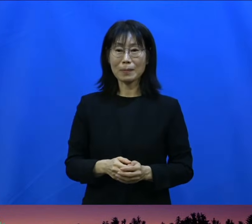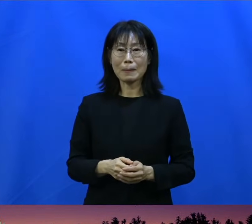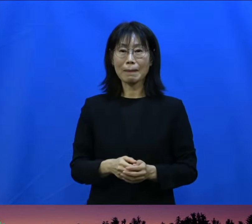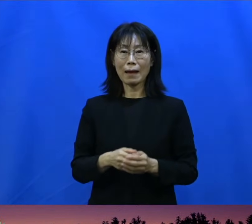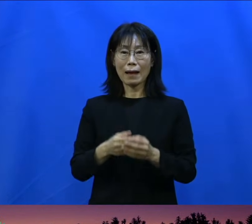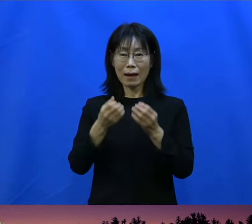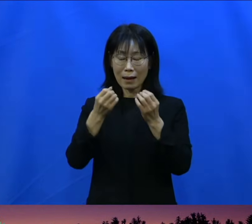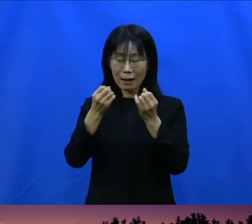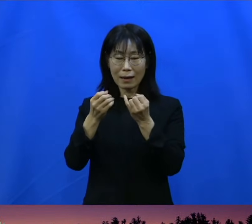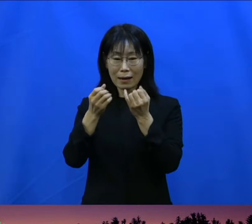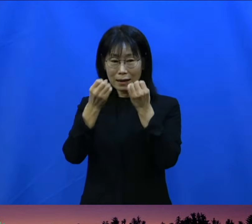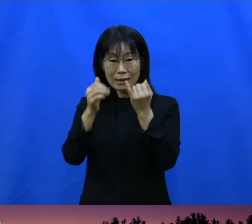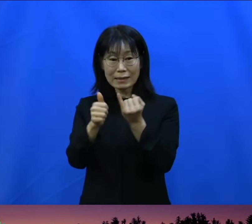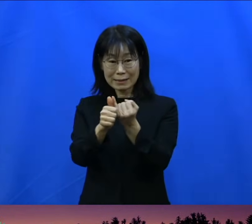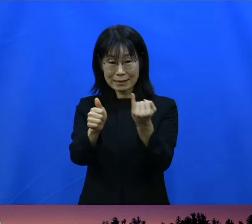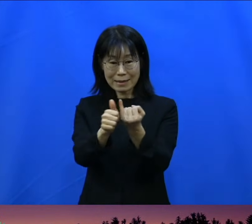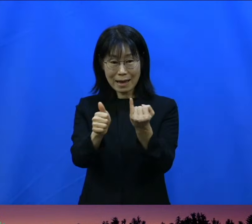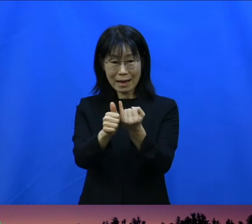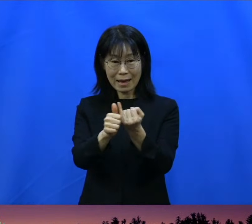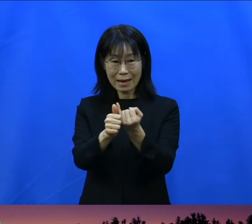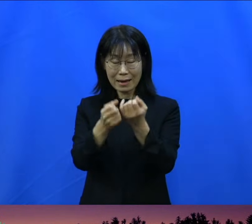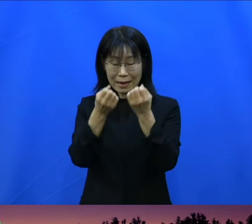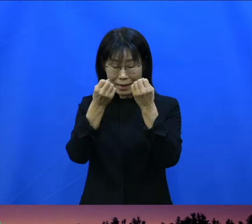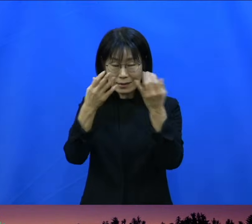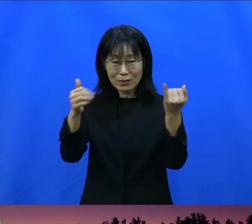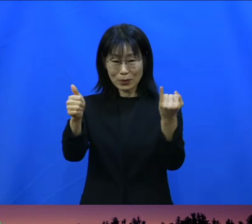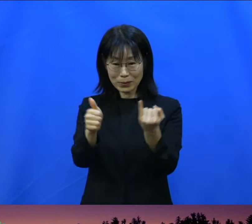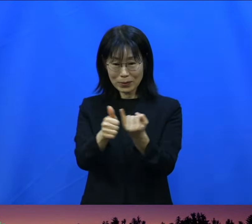신혼의 침소가 더럽혀지면 끝이에요.